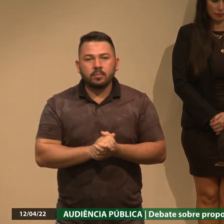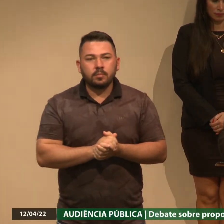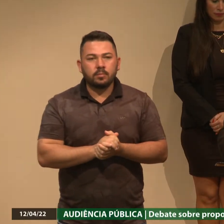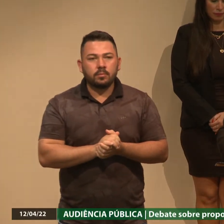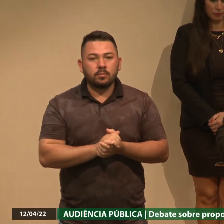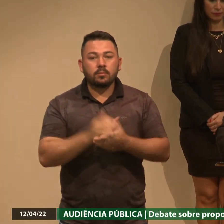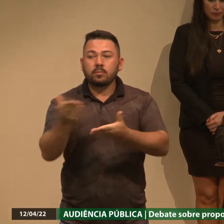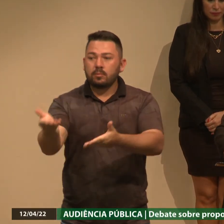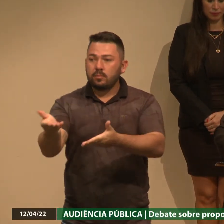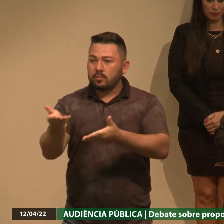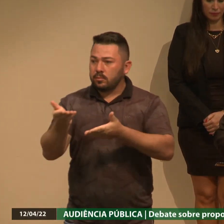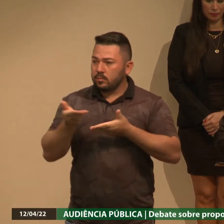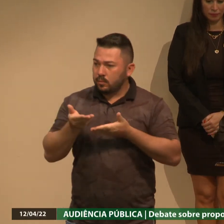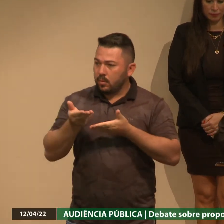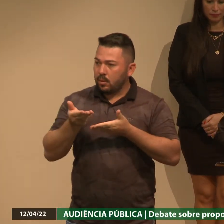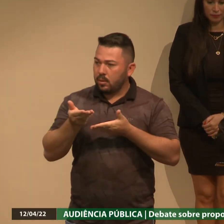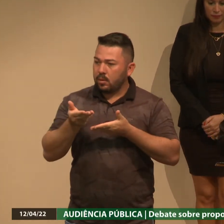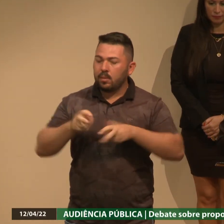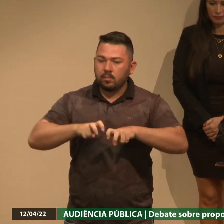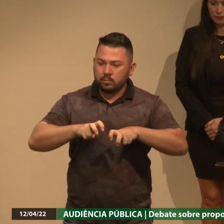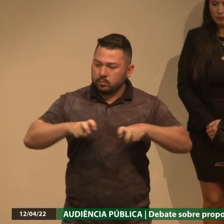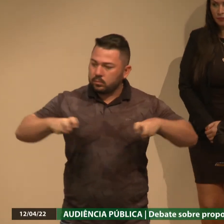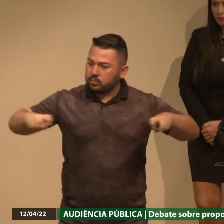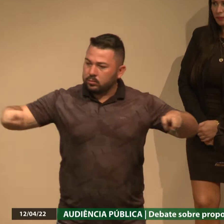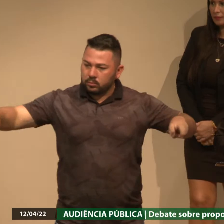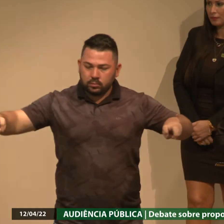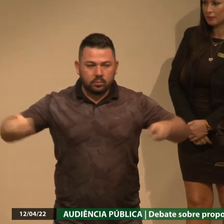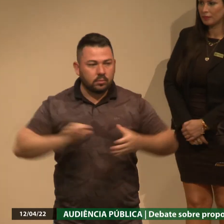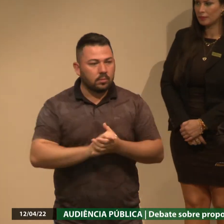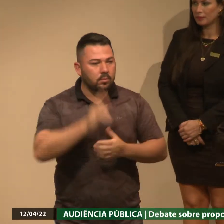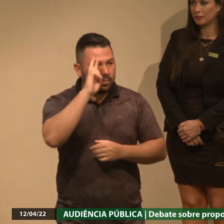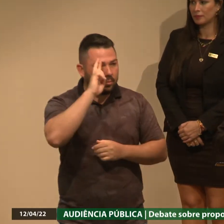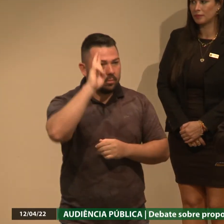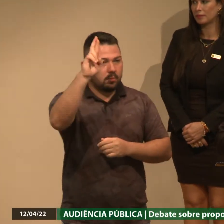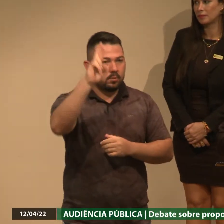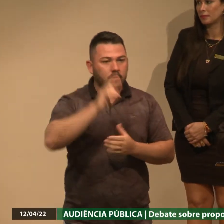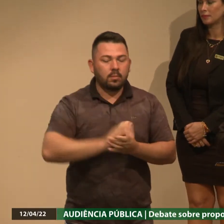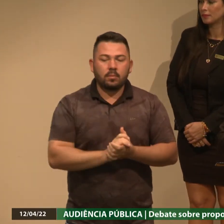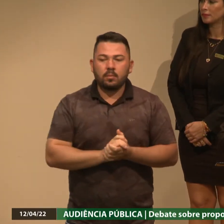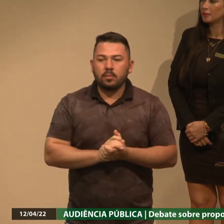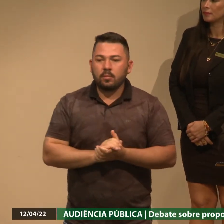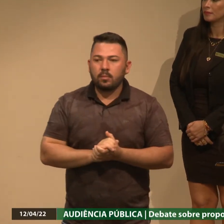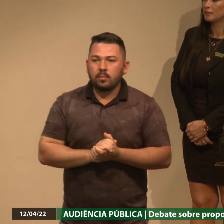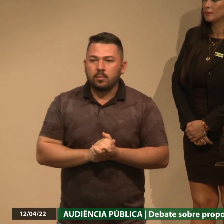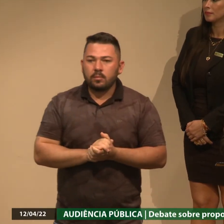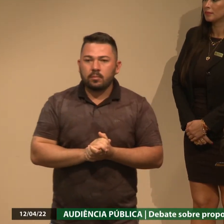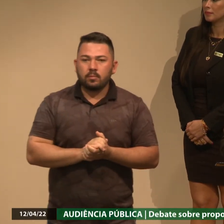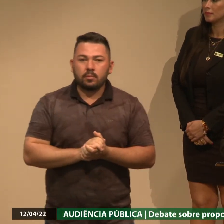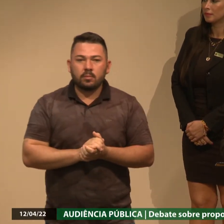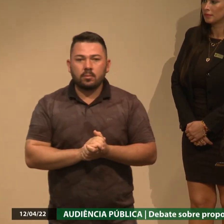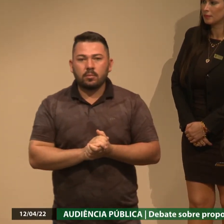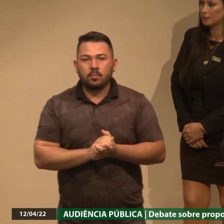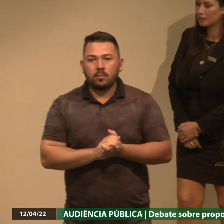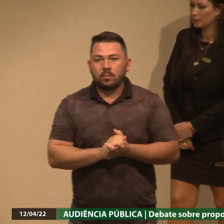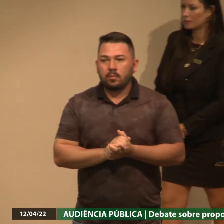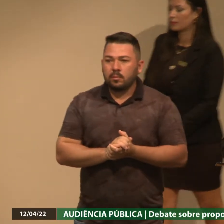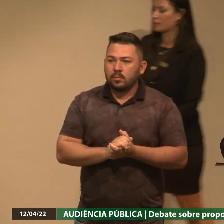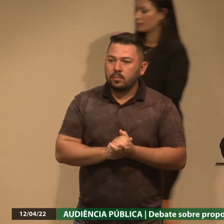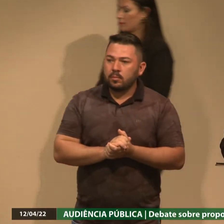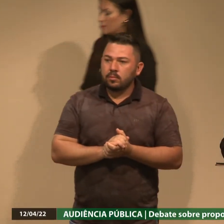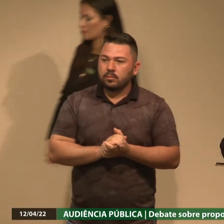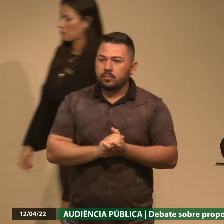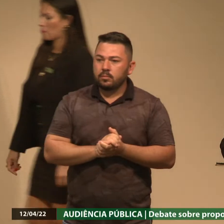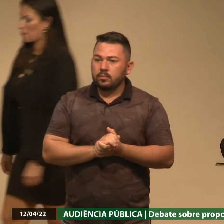o convidamos para compor a mesa as seguintes autoridades o Excelentíssimo